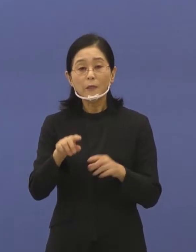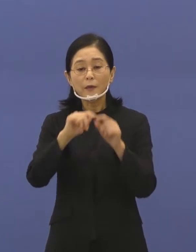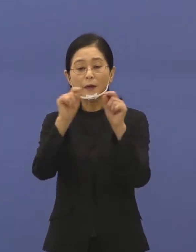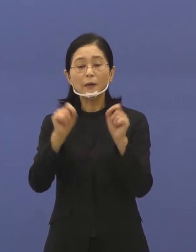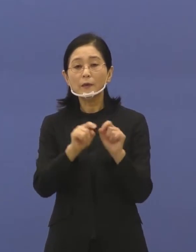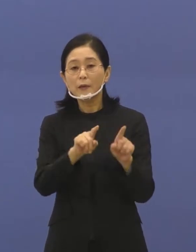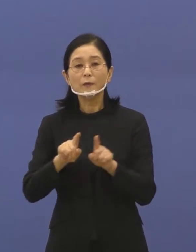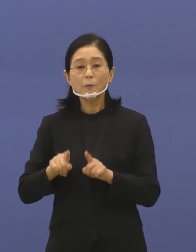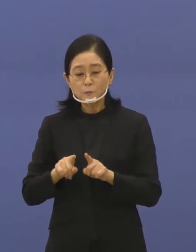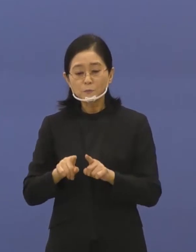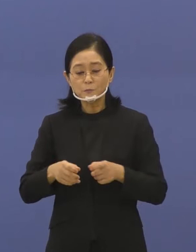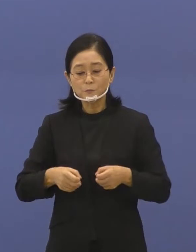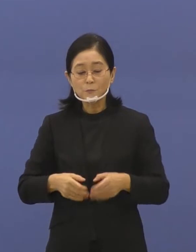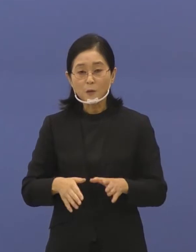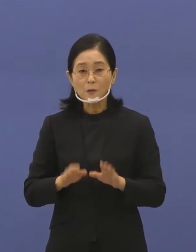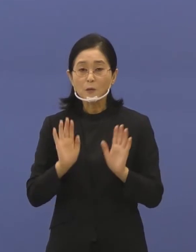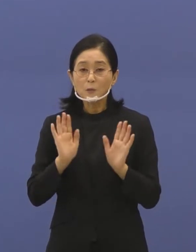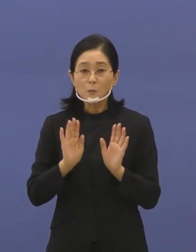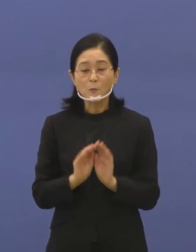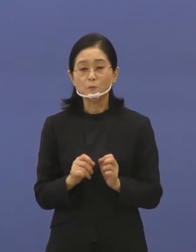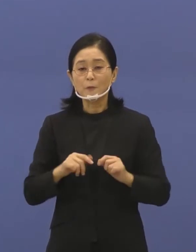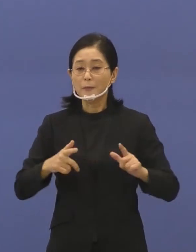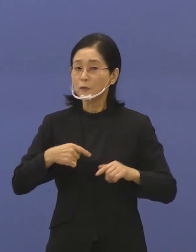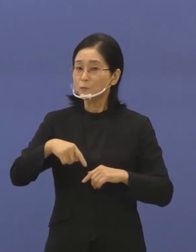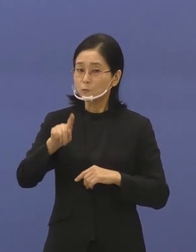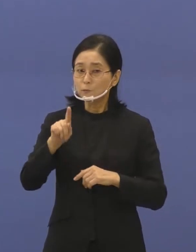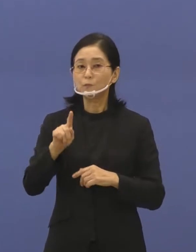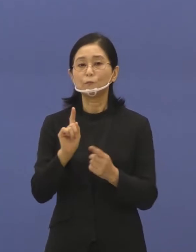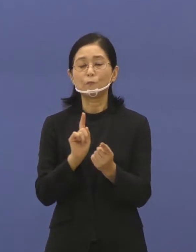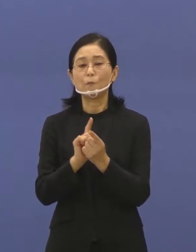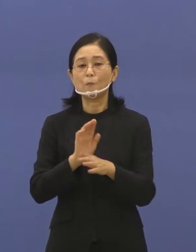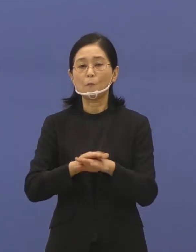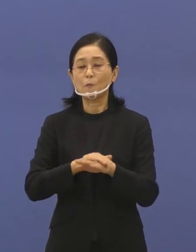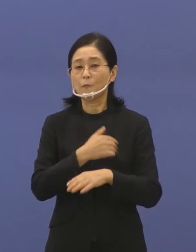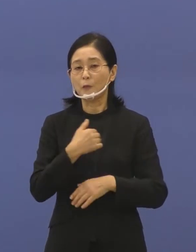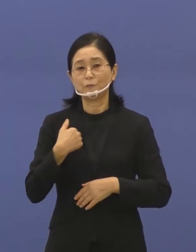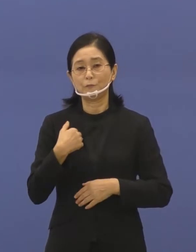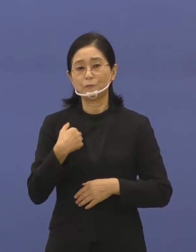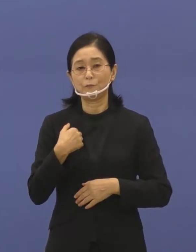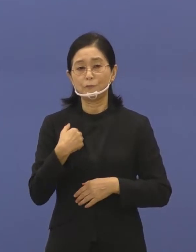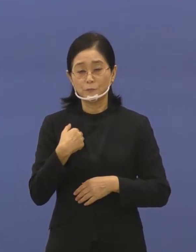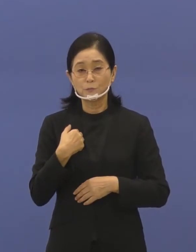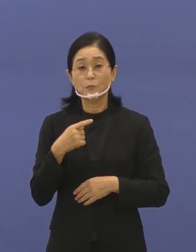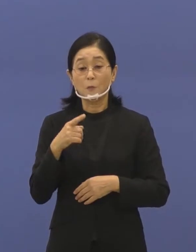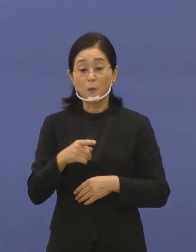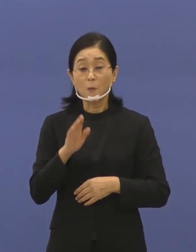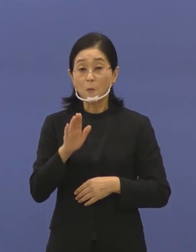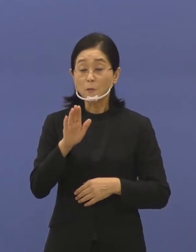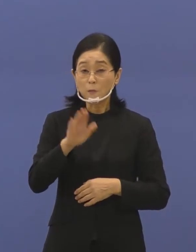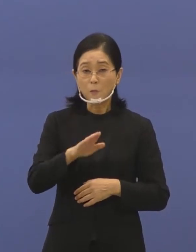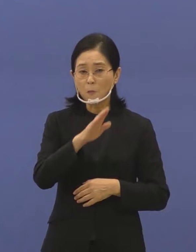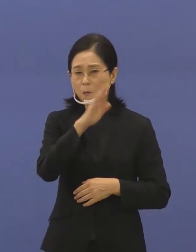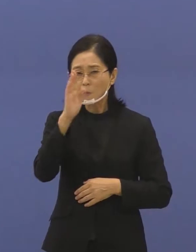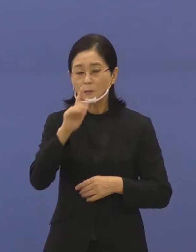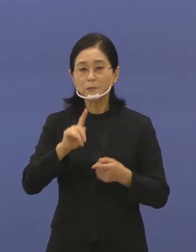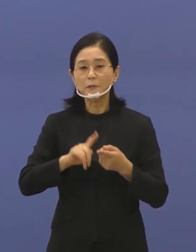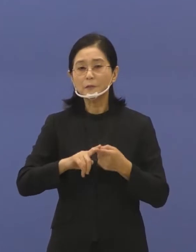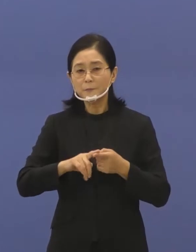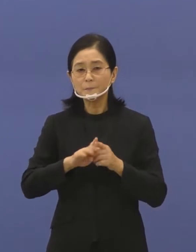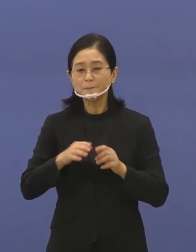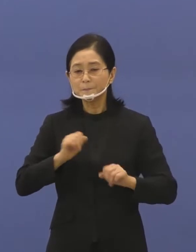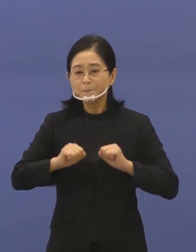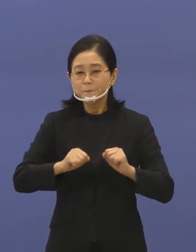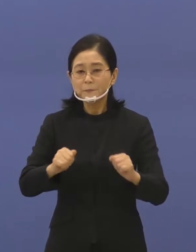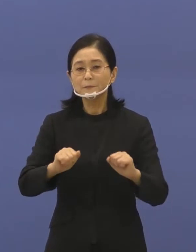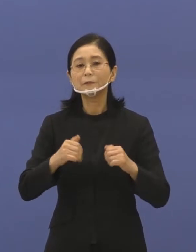策にもなるということで、それをこれから本格化していかなければならないという